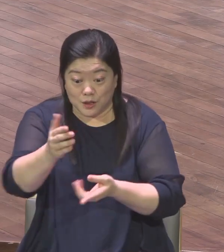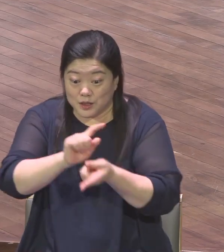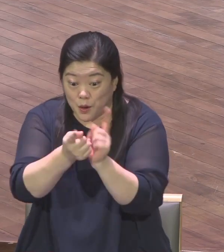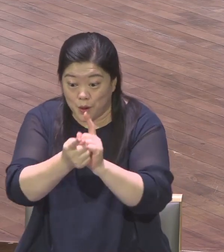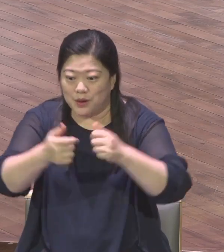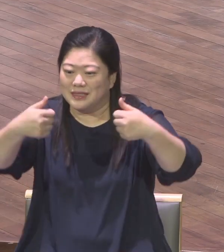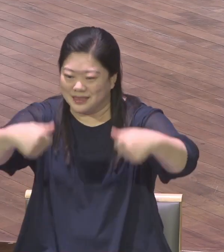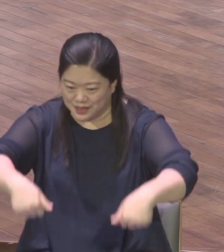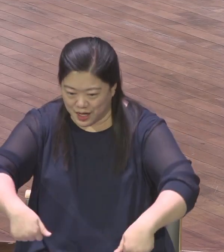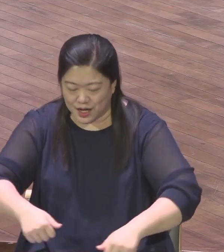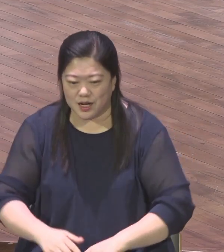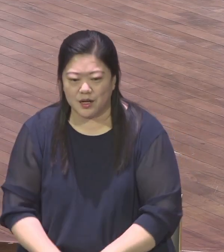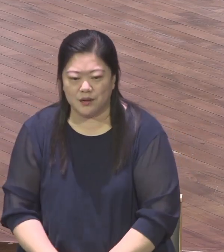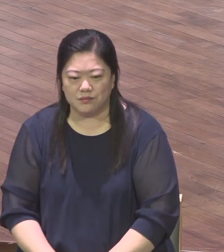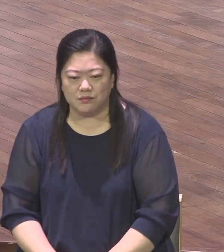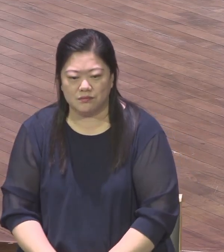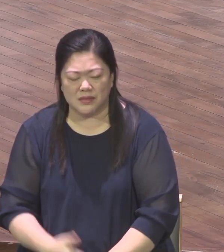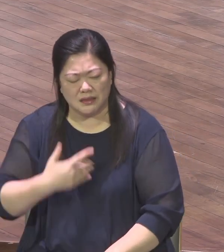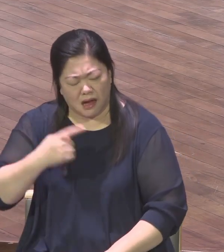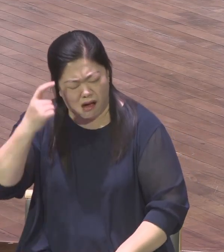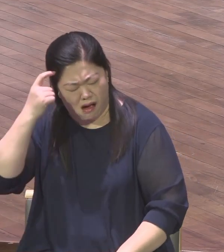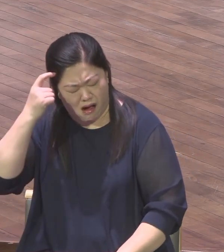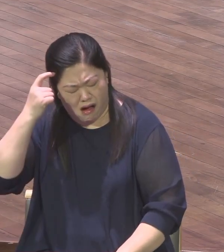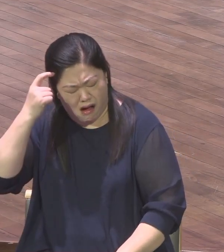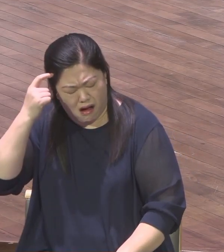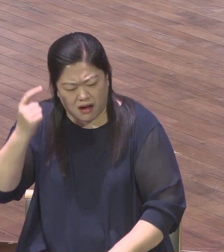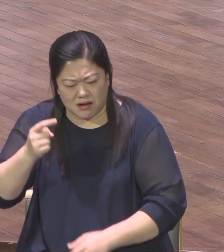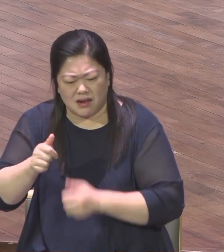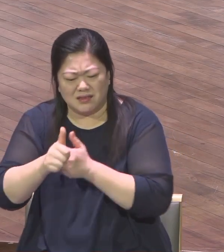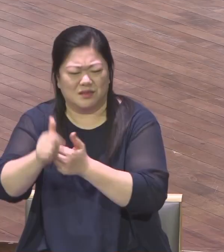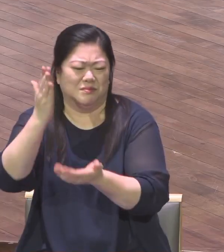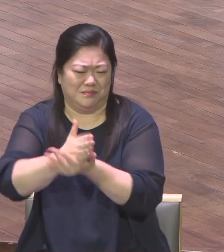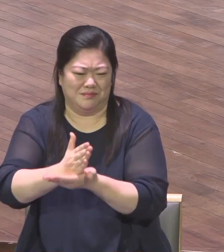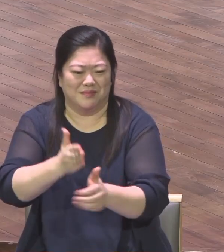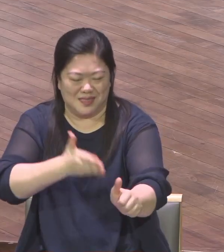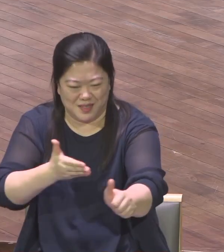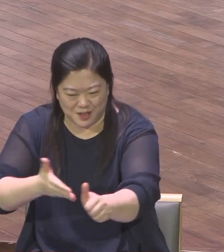합시다. 내 생각대로 살지 맙시다.